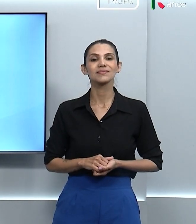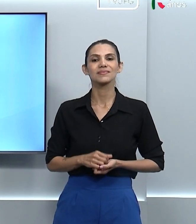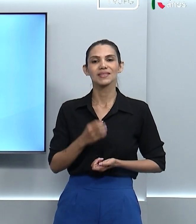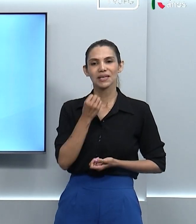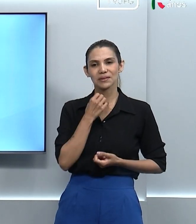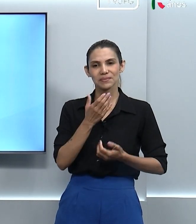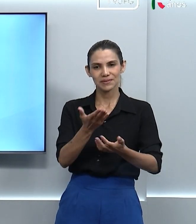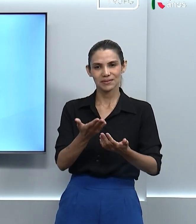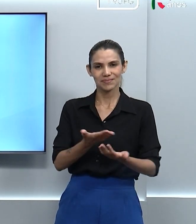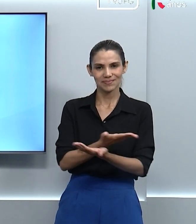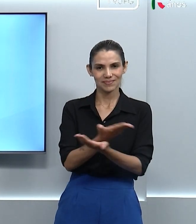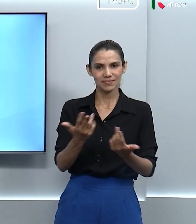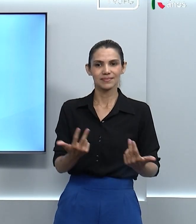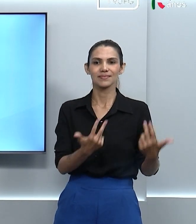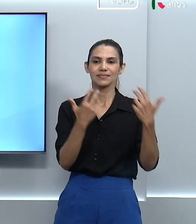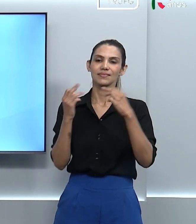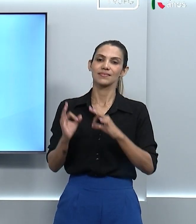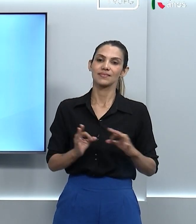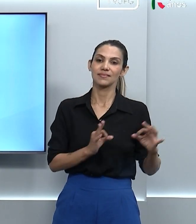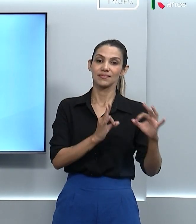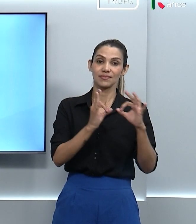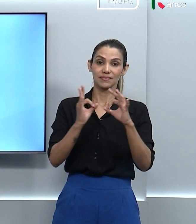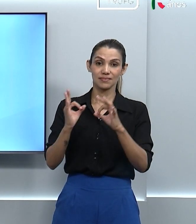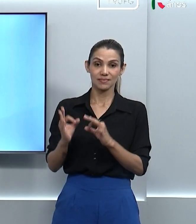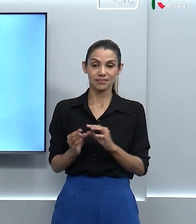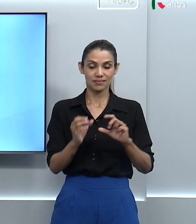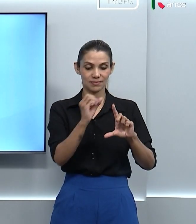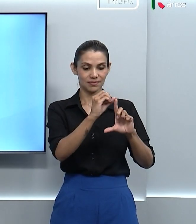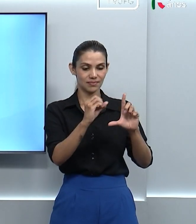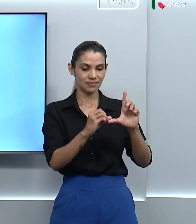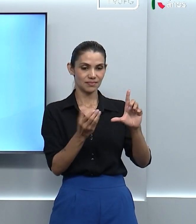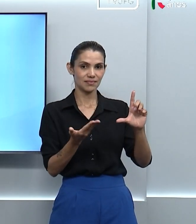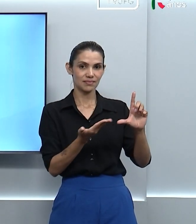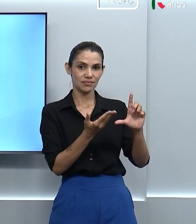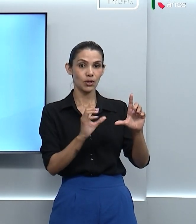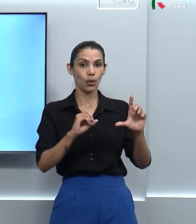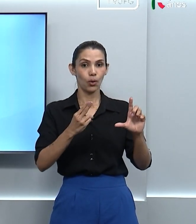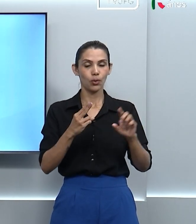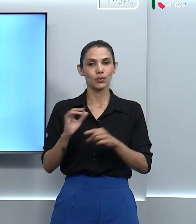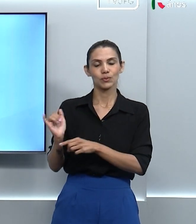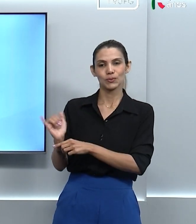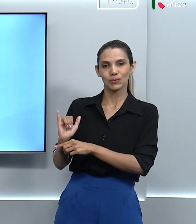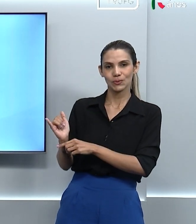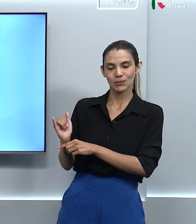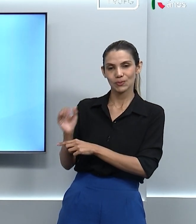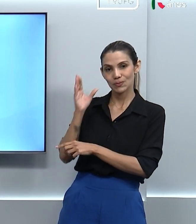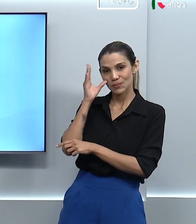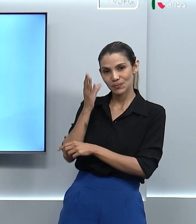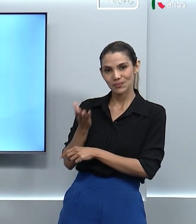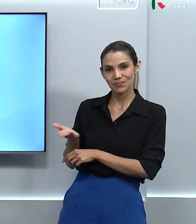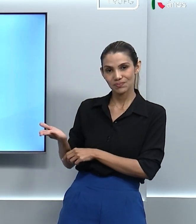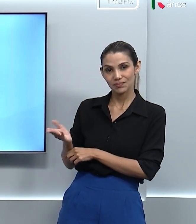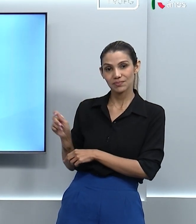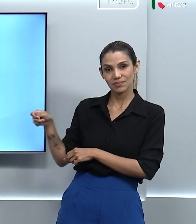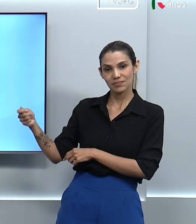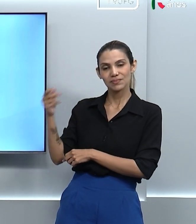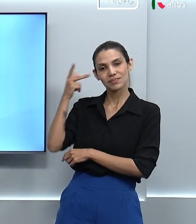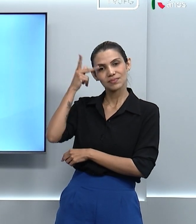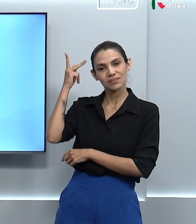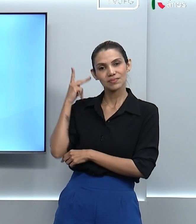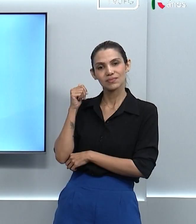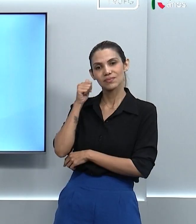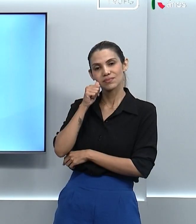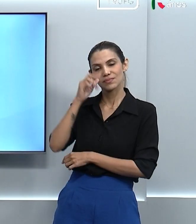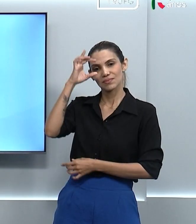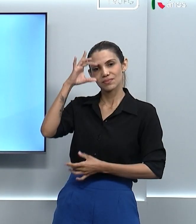Seja bem-vindo e bem-vinda, você que nos assiste pela TV UFG ou pelo nosso canal no YouTube. Eu sou a Camila Maia, uma